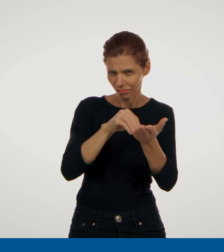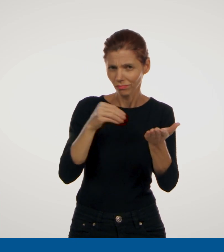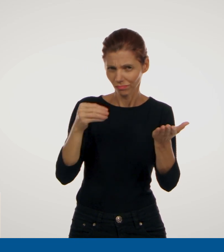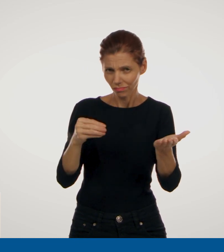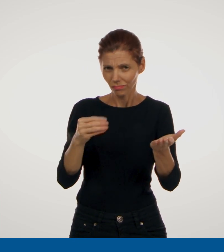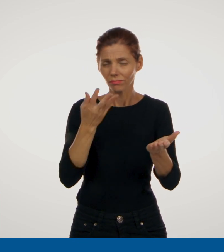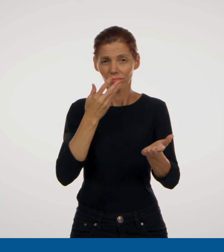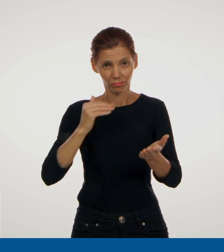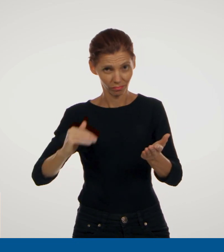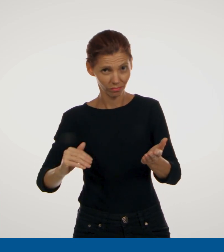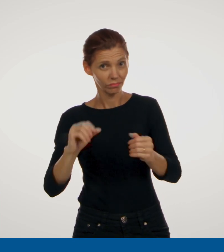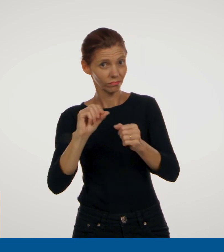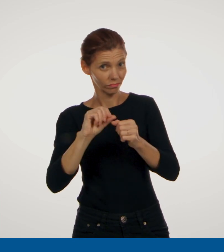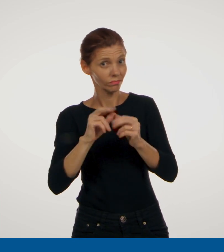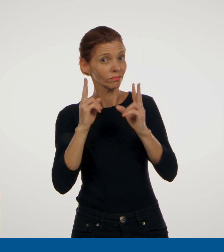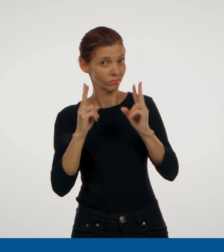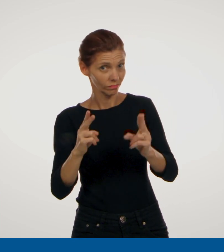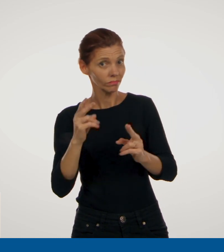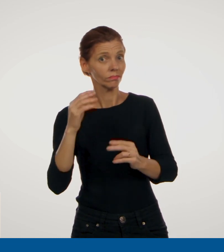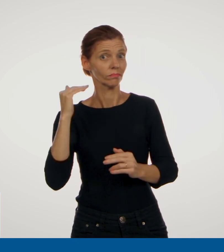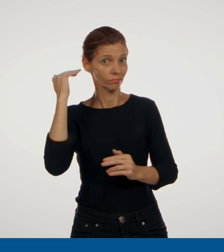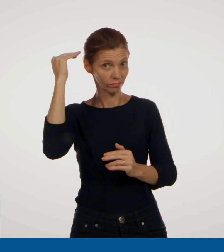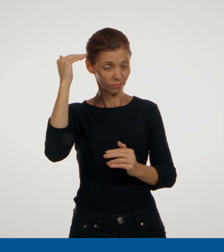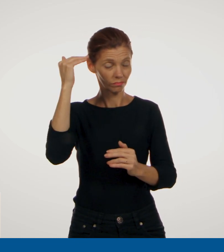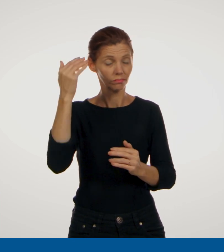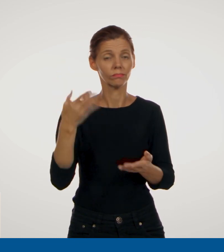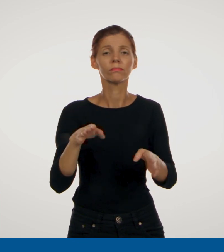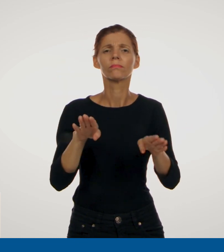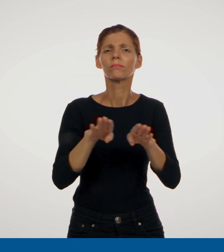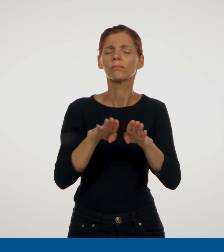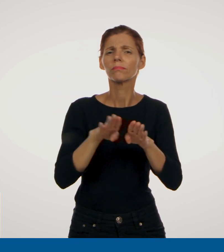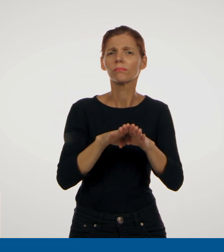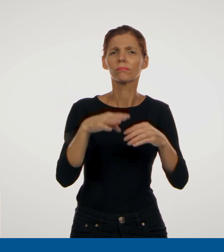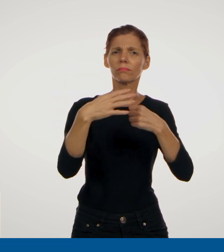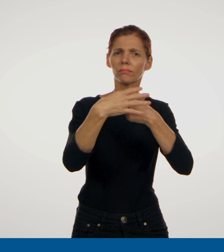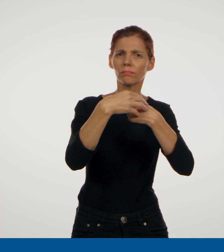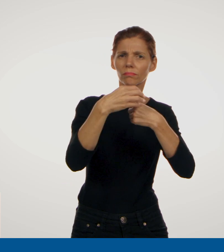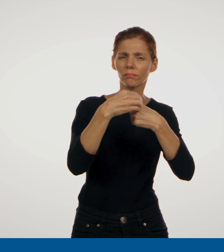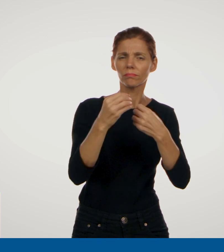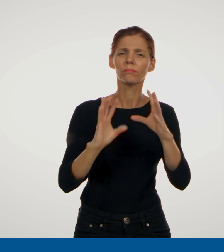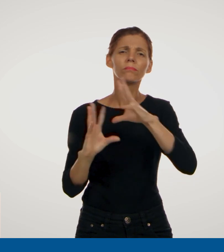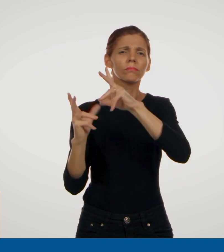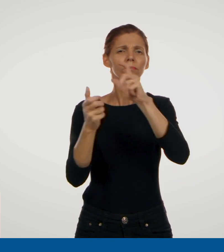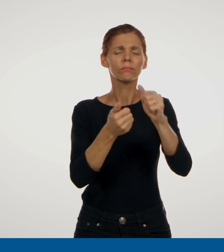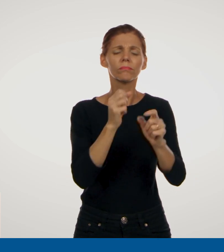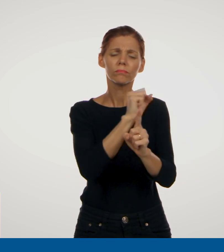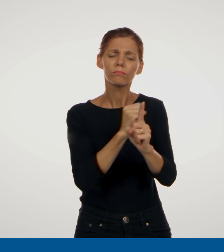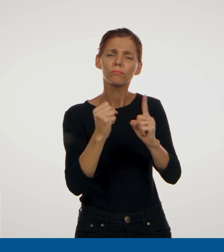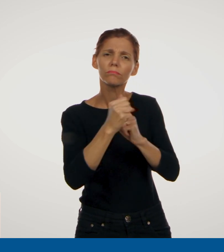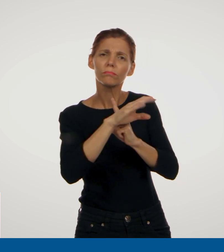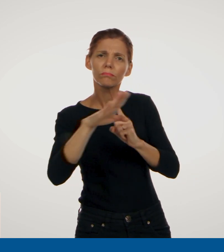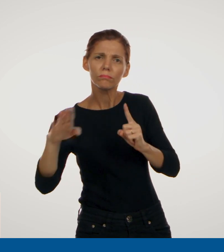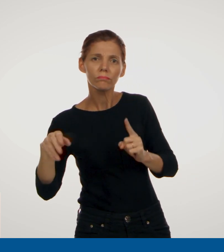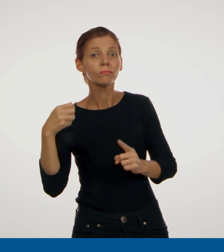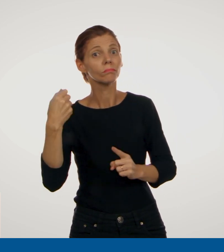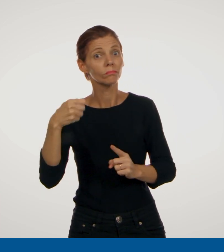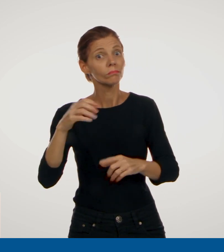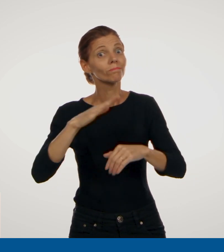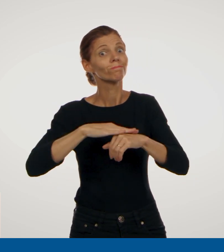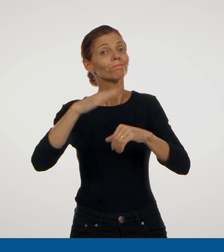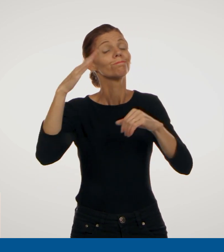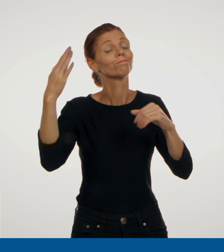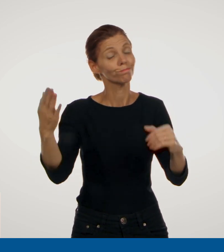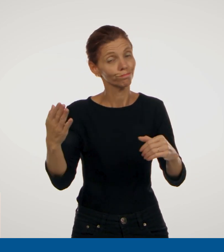dia. Já em relação ao conhecimento do mundo social, mais do que observação e imitação, temos